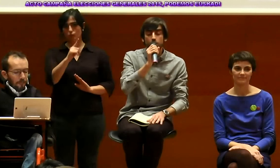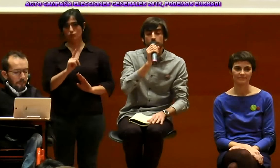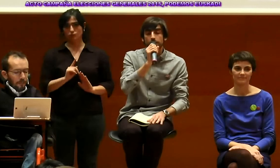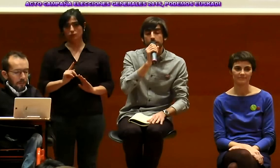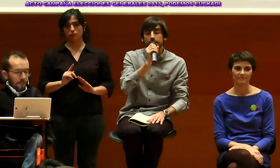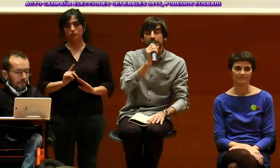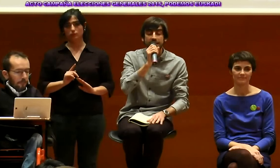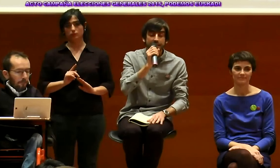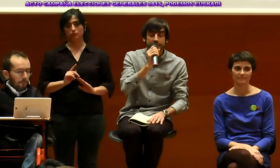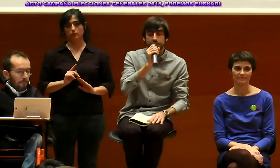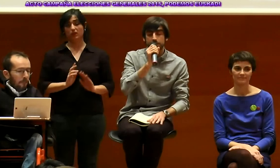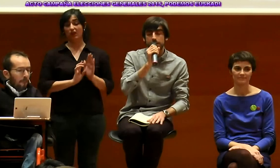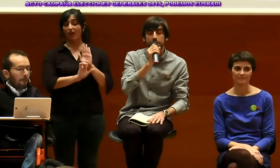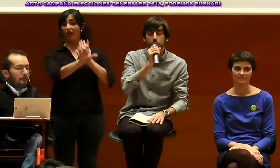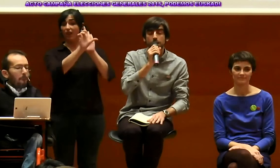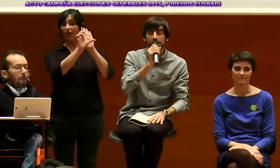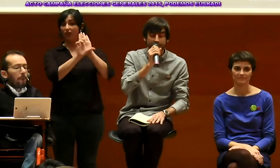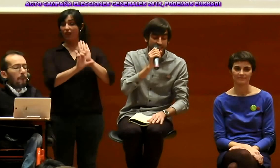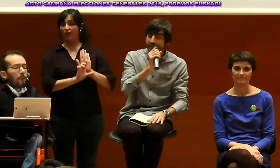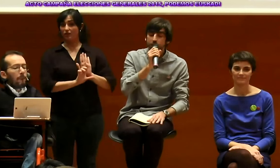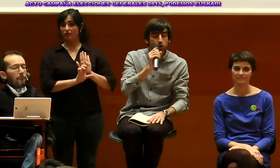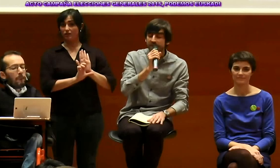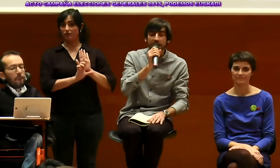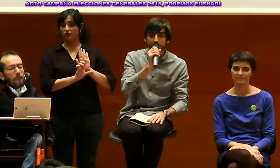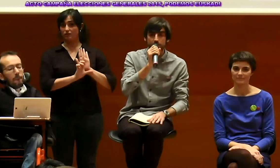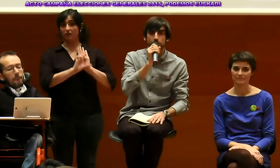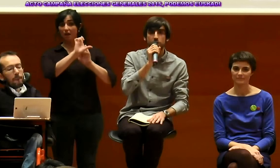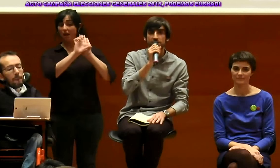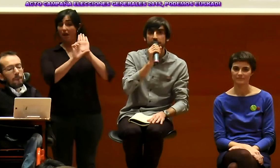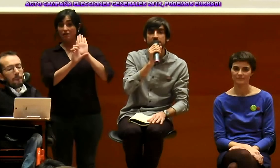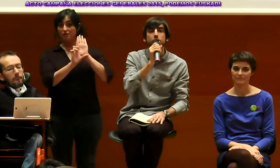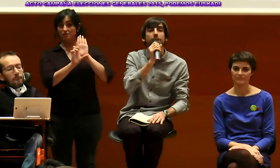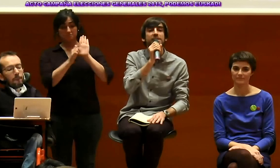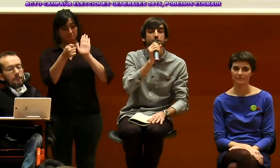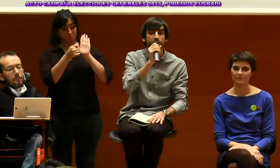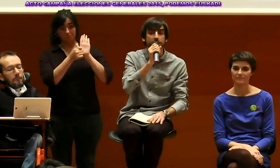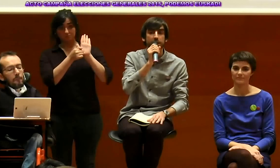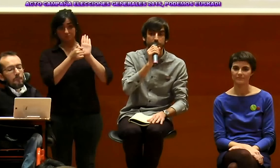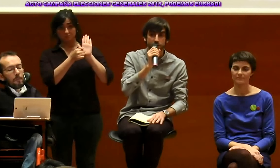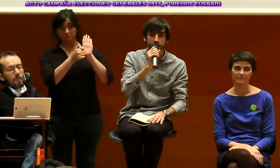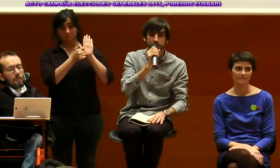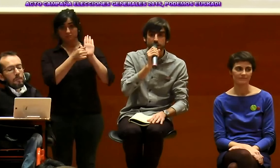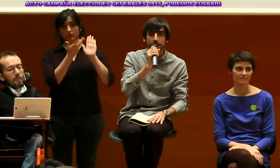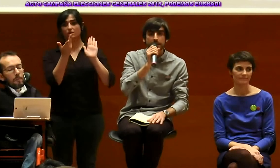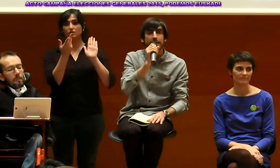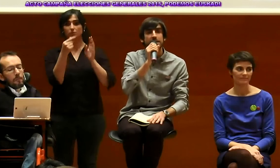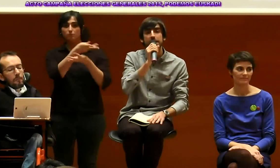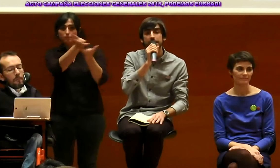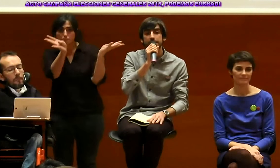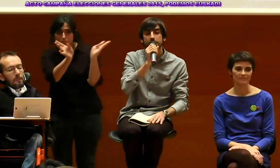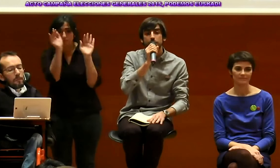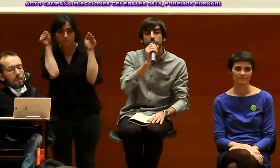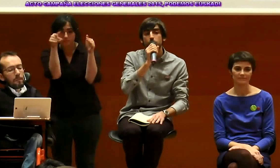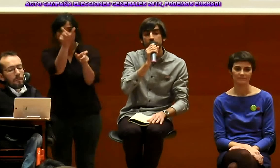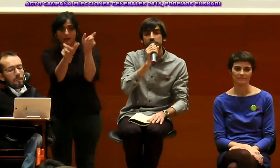no las leyes, que las leyes no están sino para servir a las personas, que las